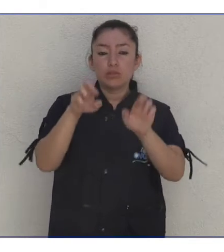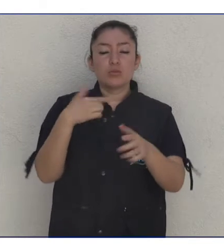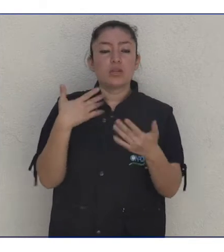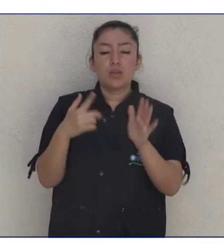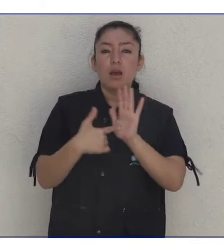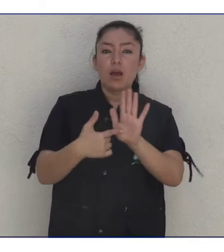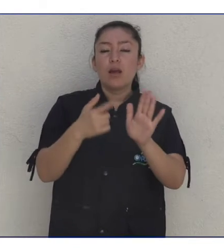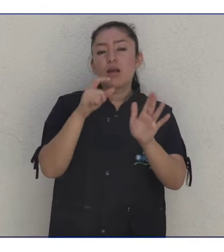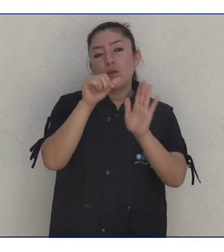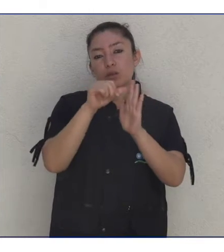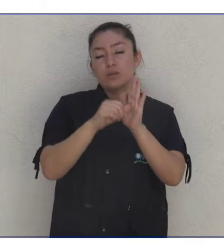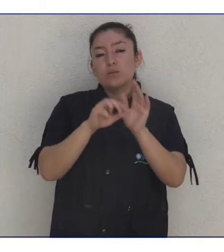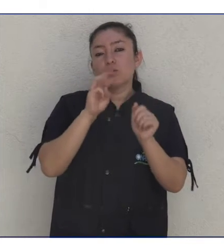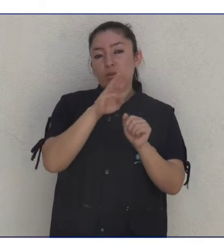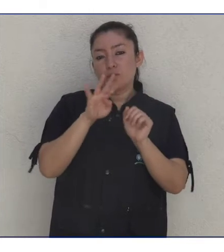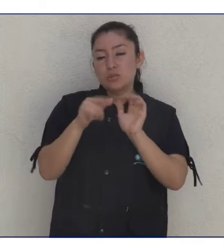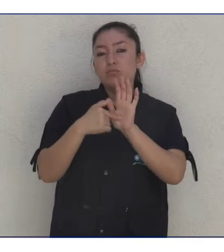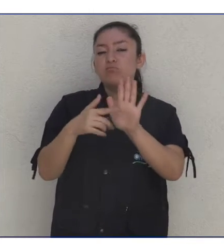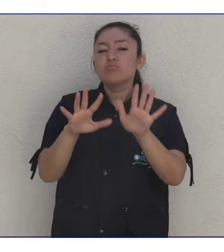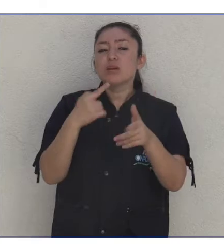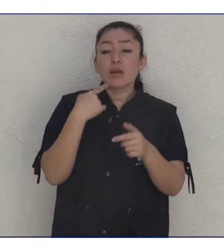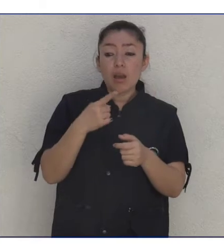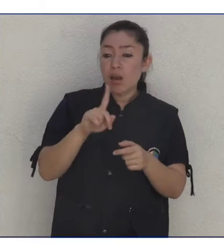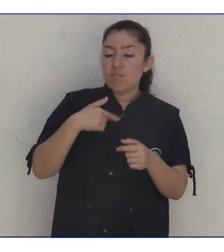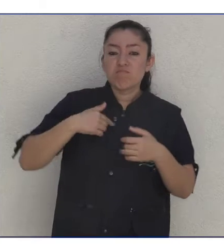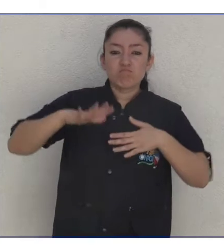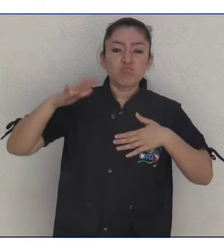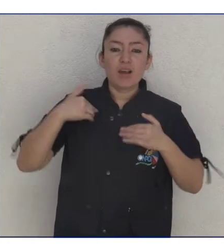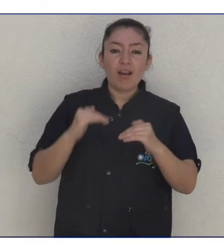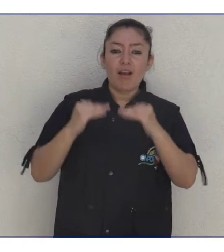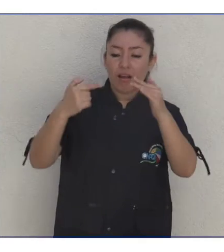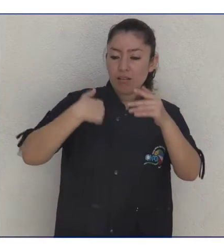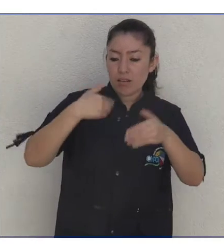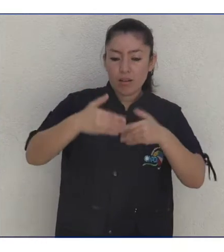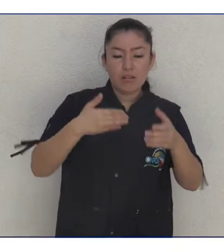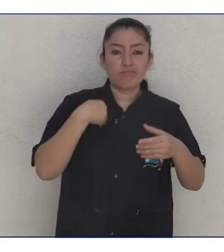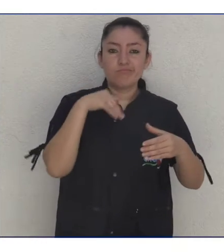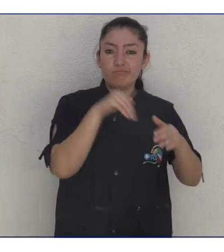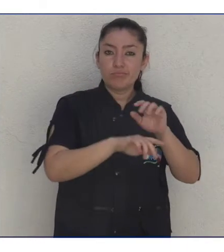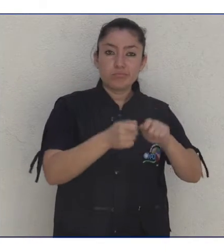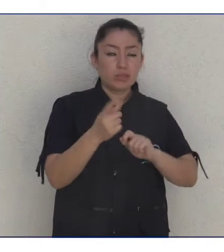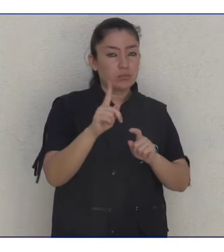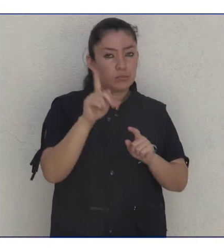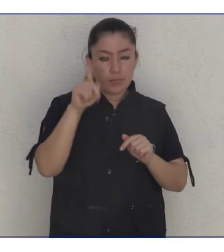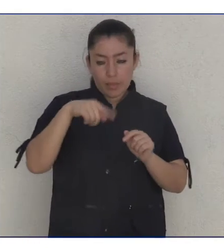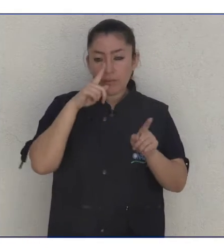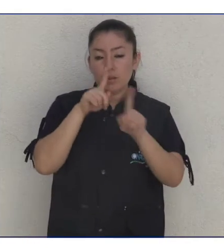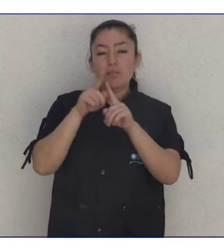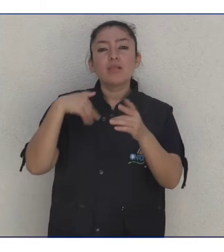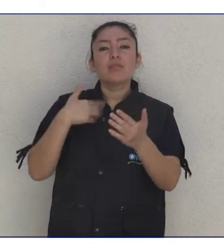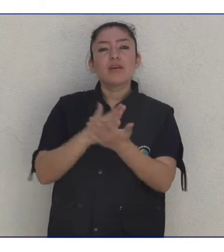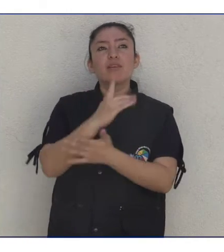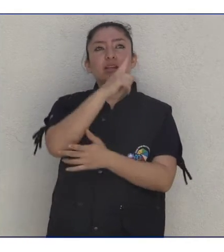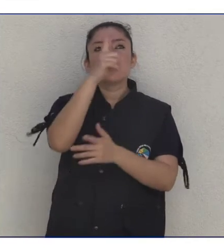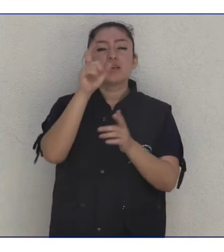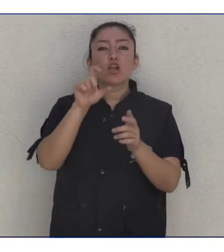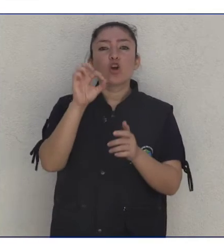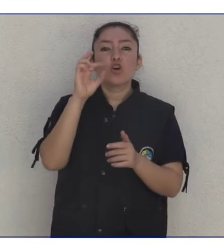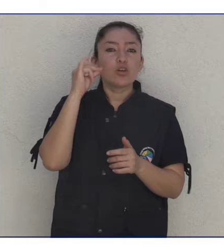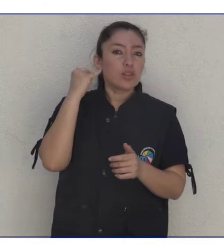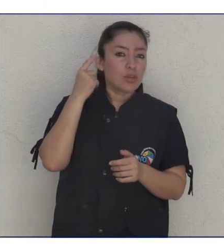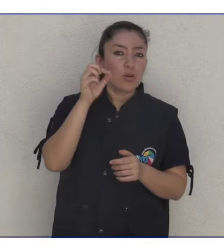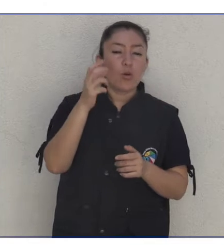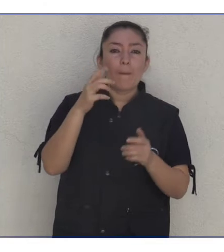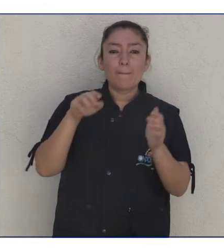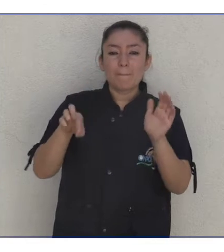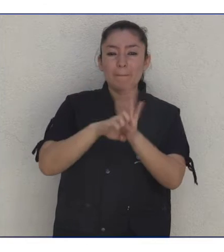los artículos 418, abuso de autoridad, y 419, incumplimiento de deberes del Código Penal